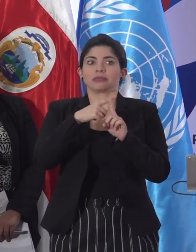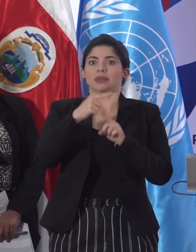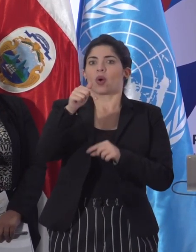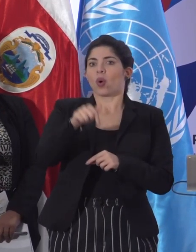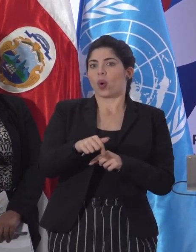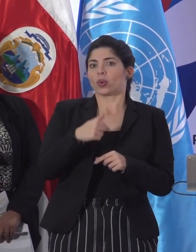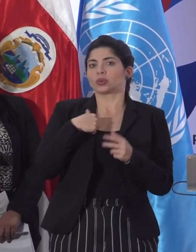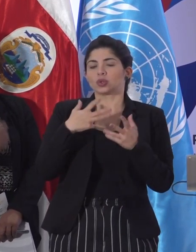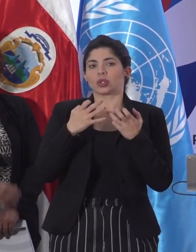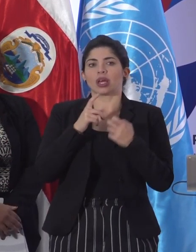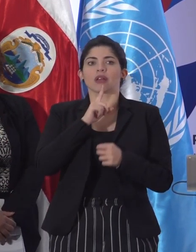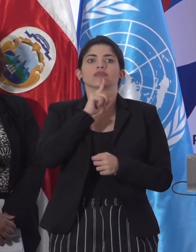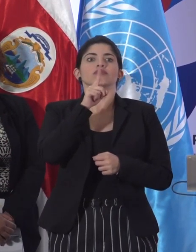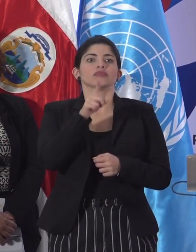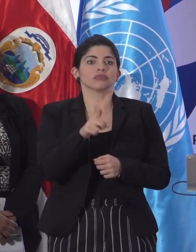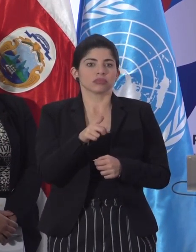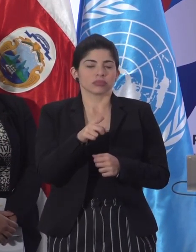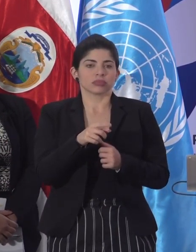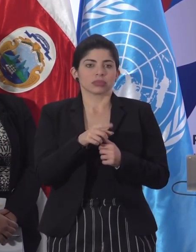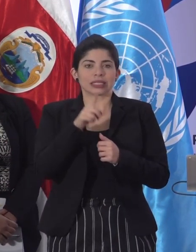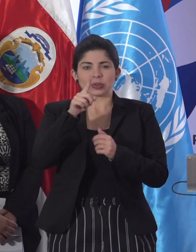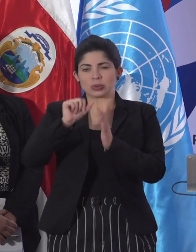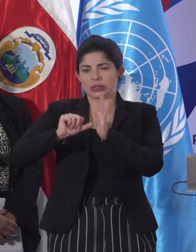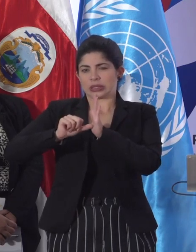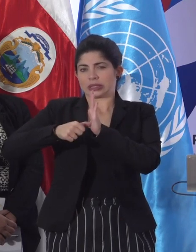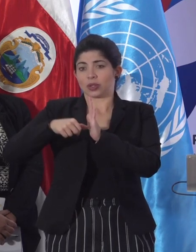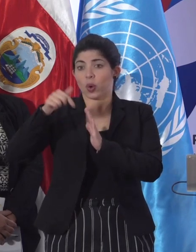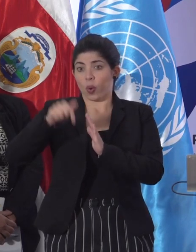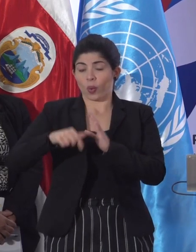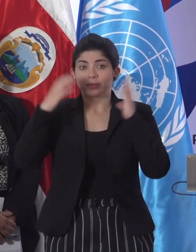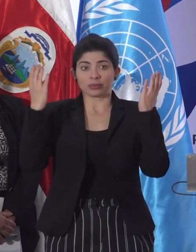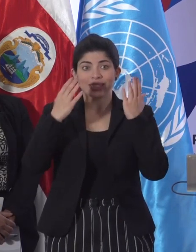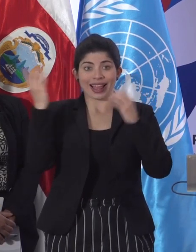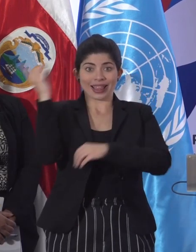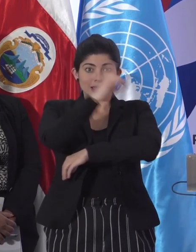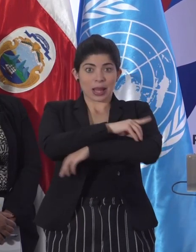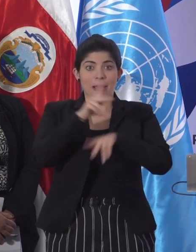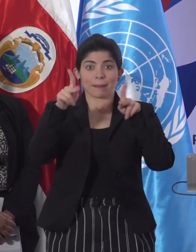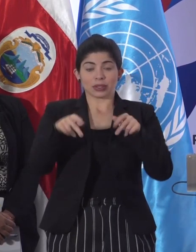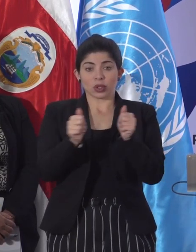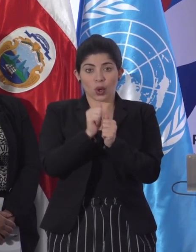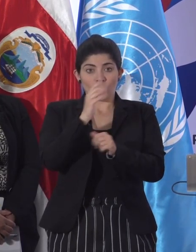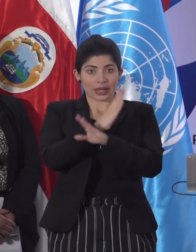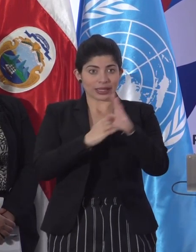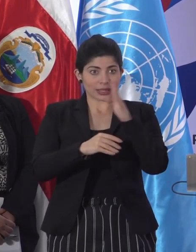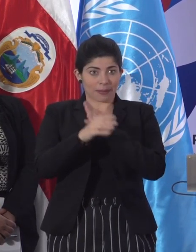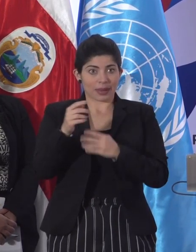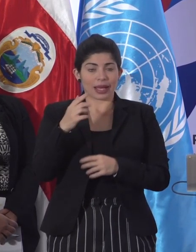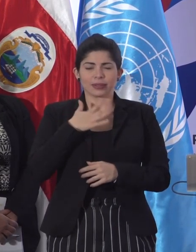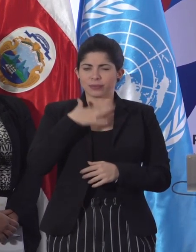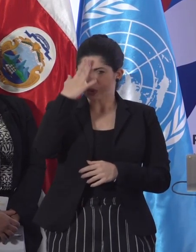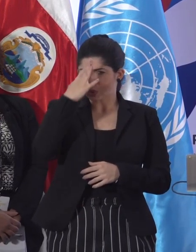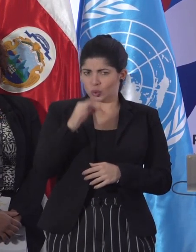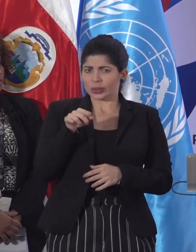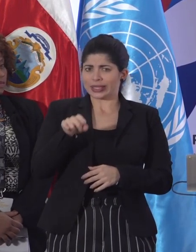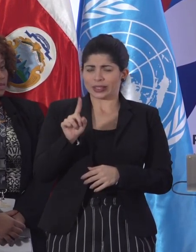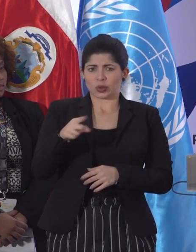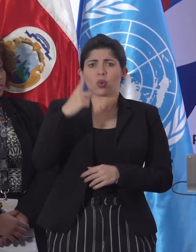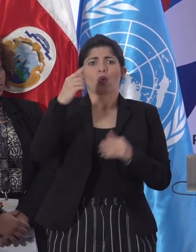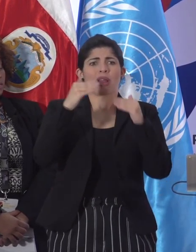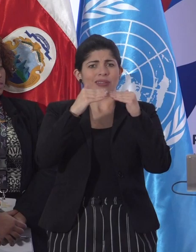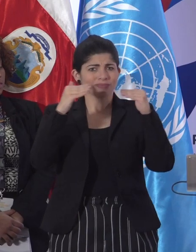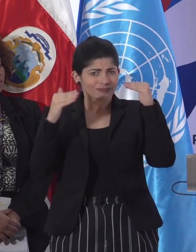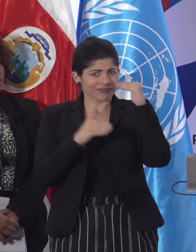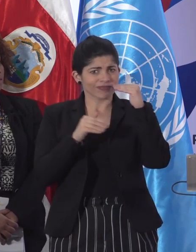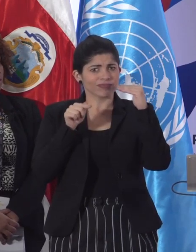quisiera realmente hacer un énfasis, hoy celebramos el Día de la Persona con Discapacidad. Creo que esa es una de las brechas